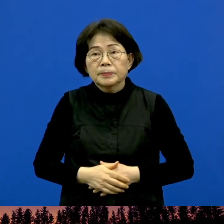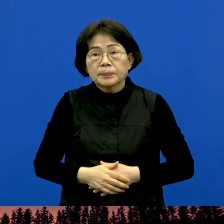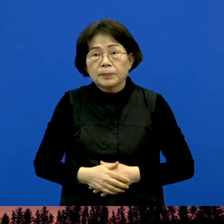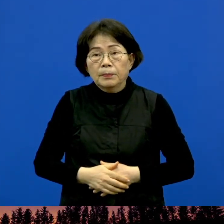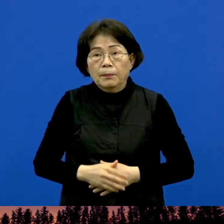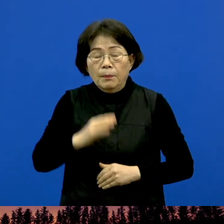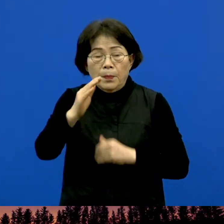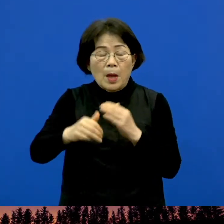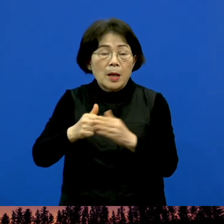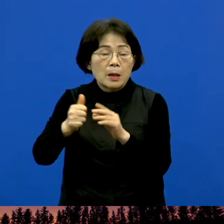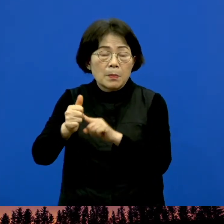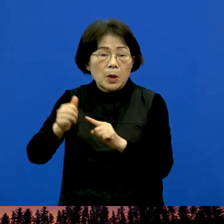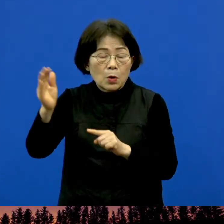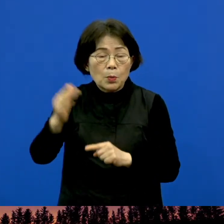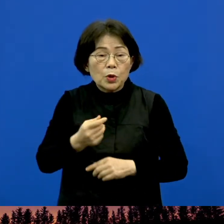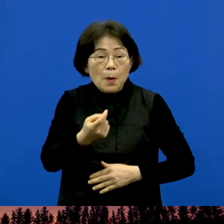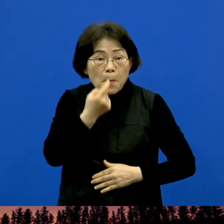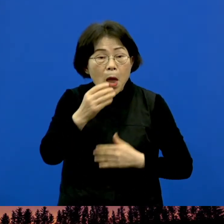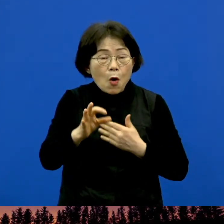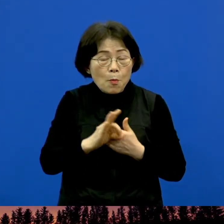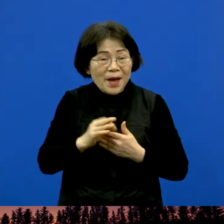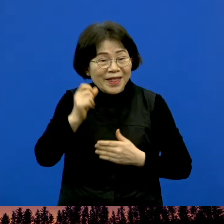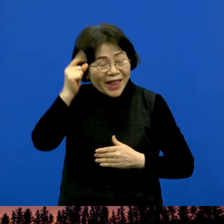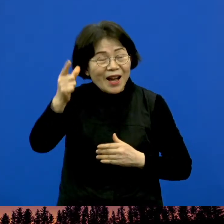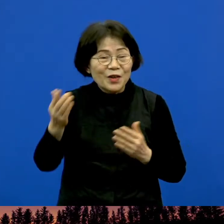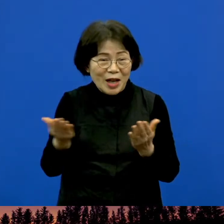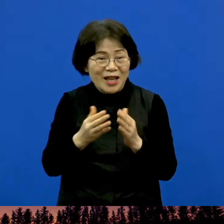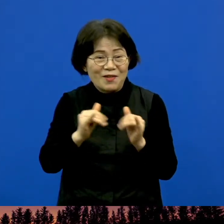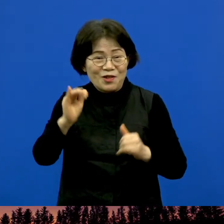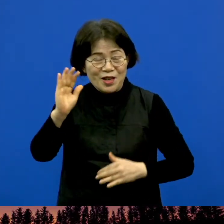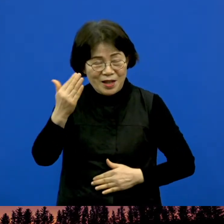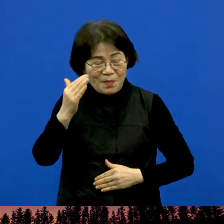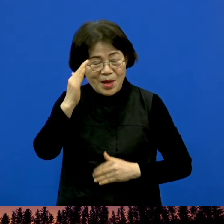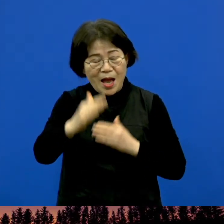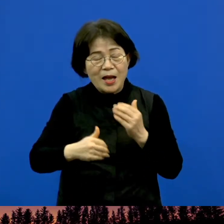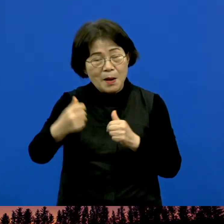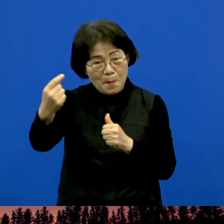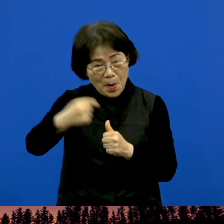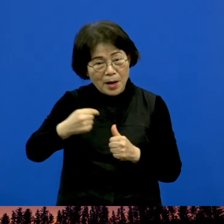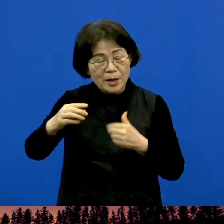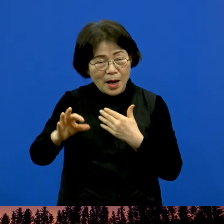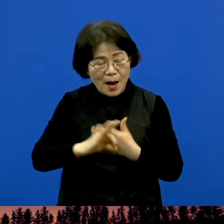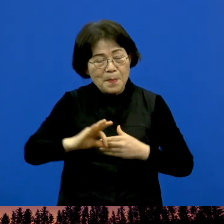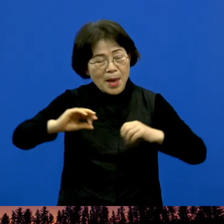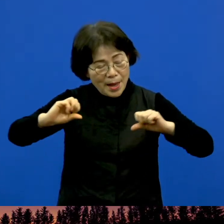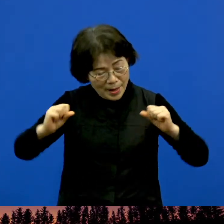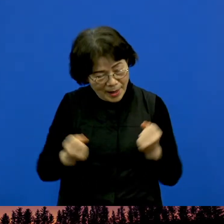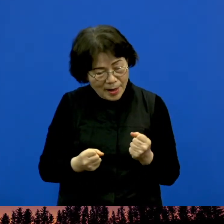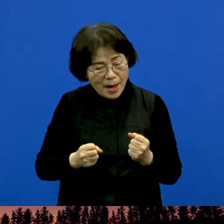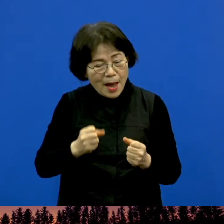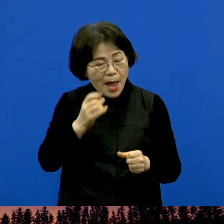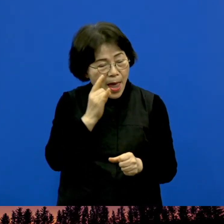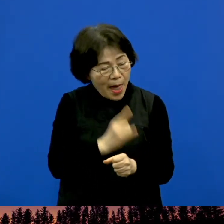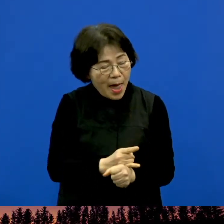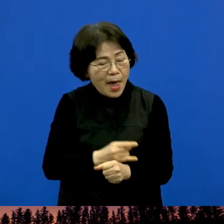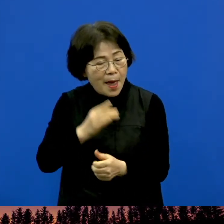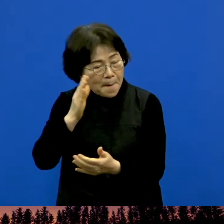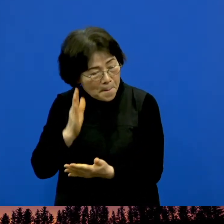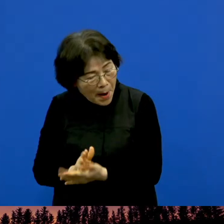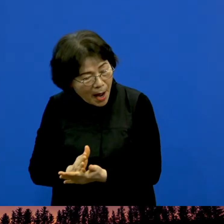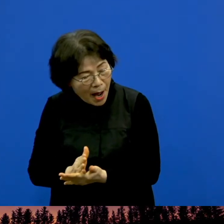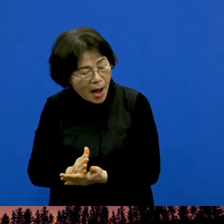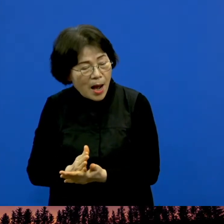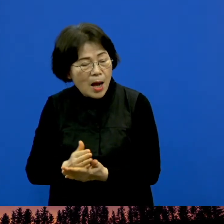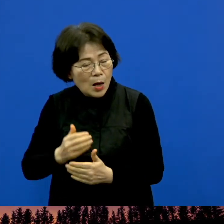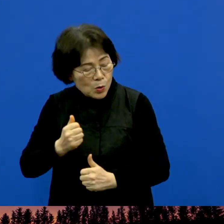여러분 우리가 하나님으로부터 배우면 타고난 일꾼이 될 수 있습니다. 하나님의 일꾼은 하나님의 지시를 받는 거죠. 해야 할 일, 하지 말아야 될 일, 어디에 조심해야